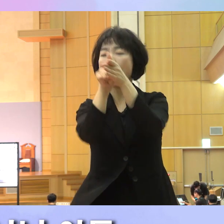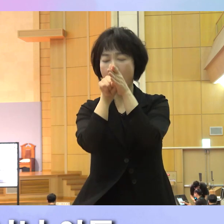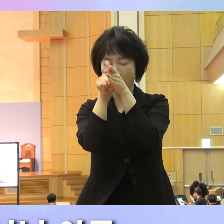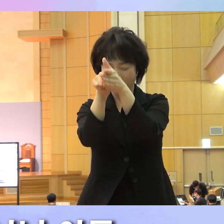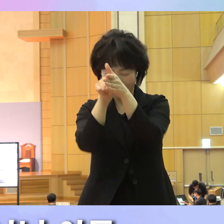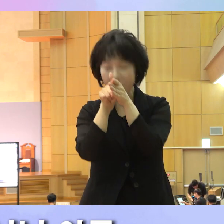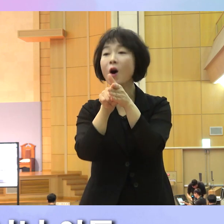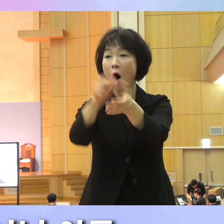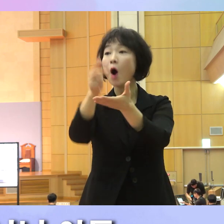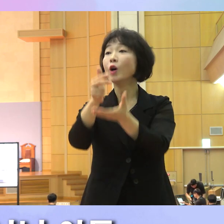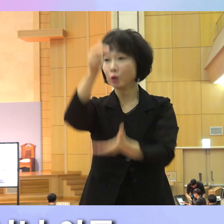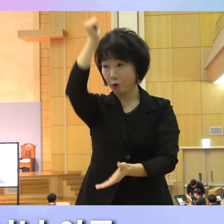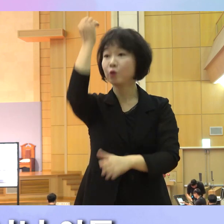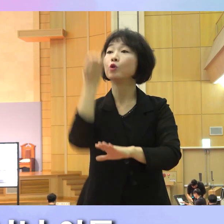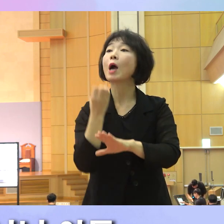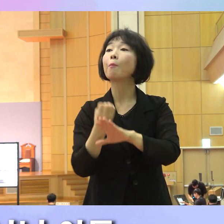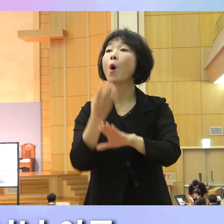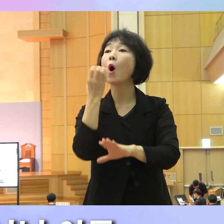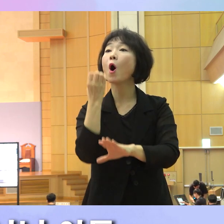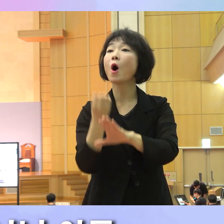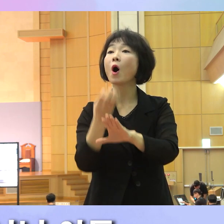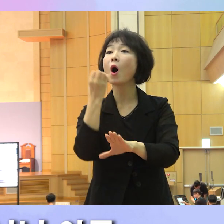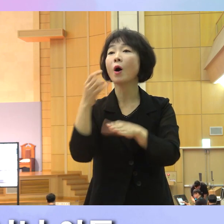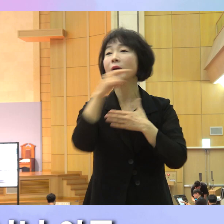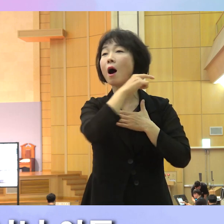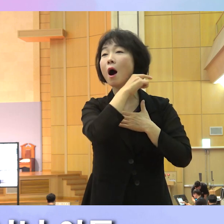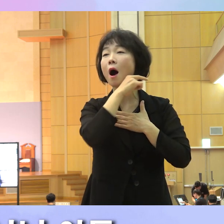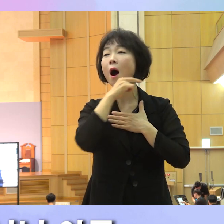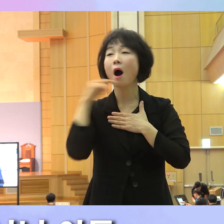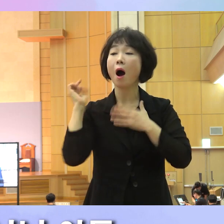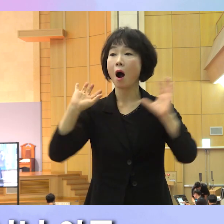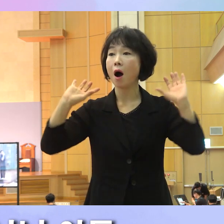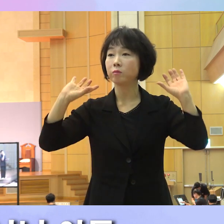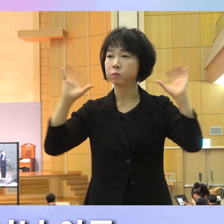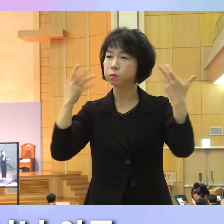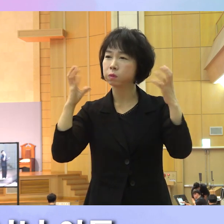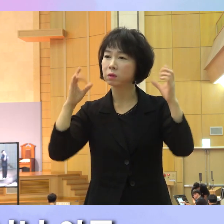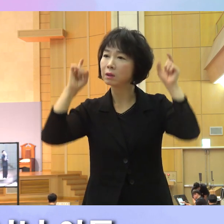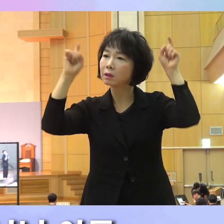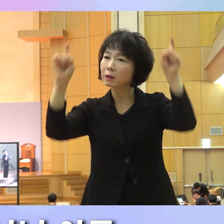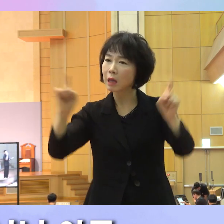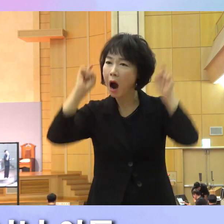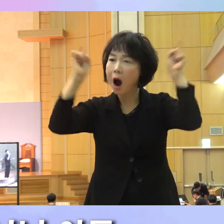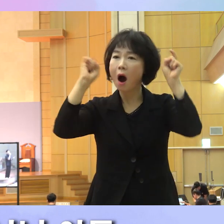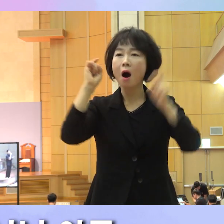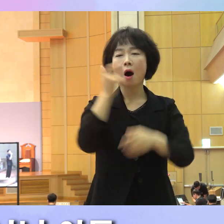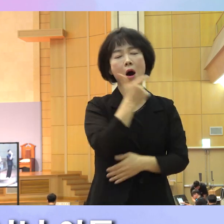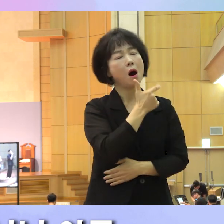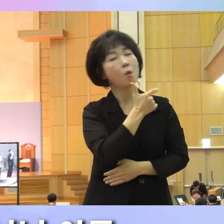믿으오. 주의 보혈 그 어린